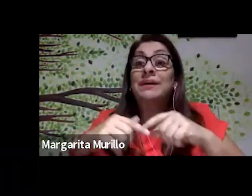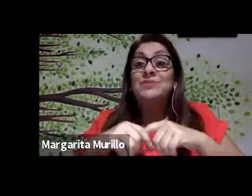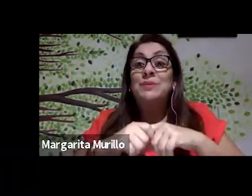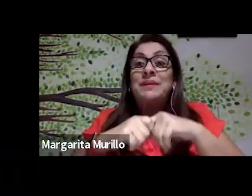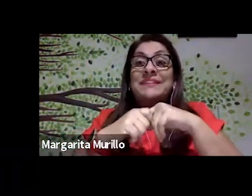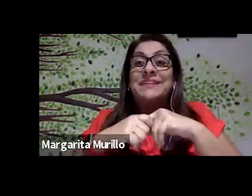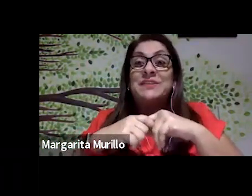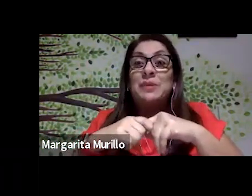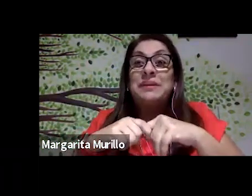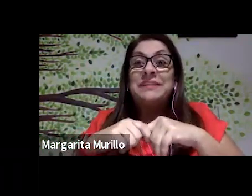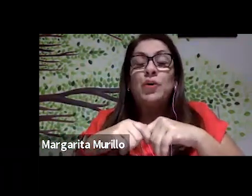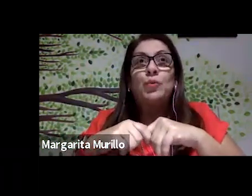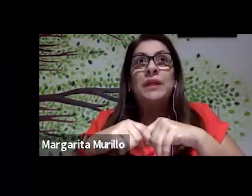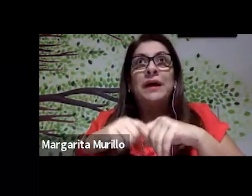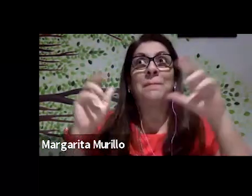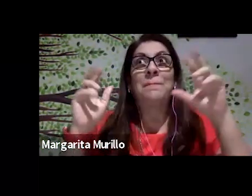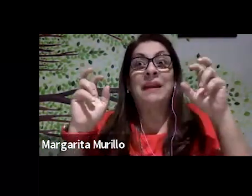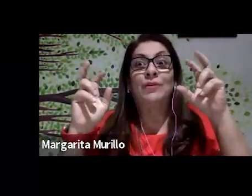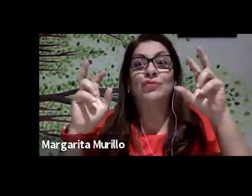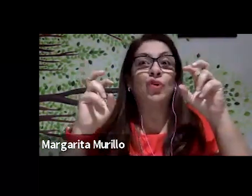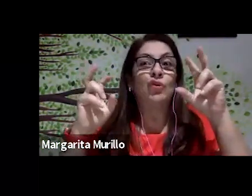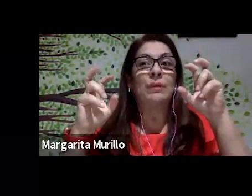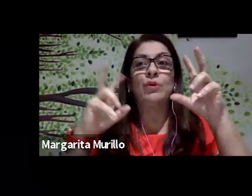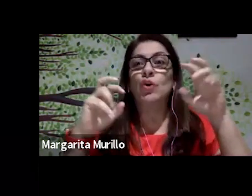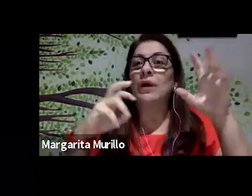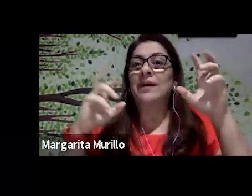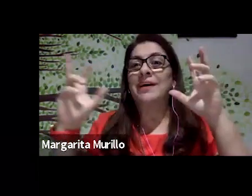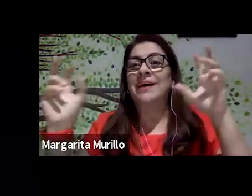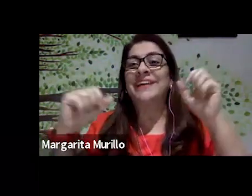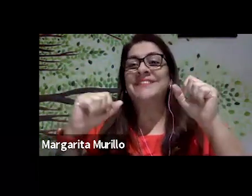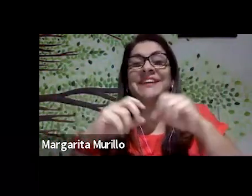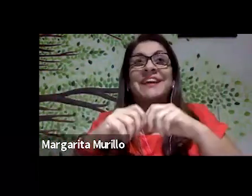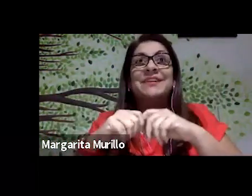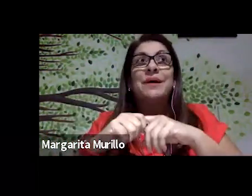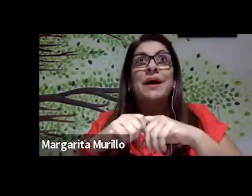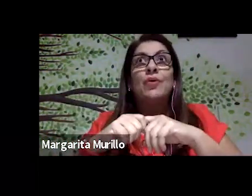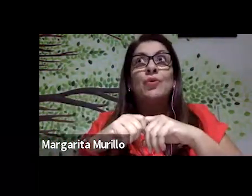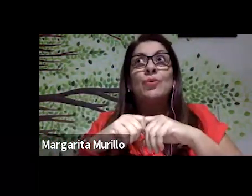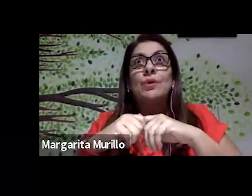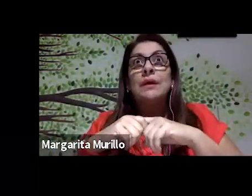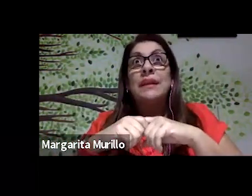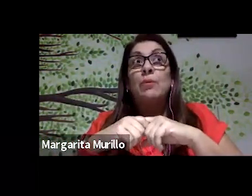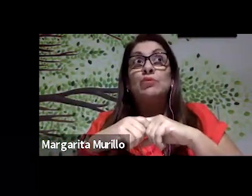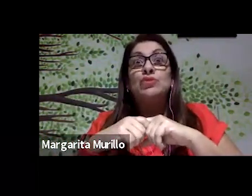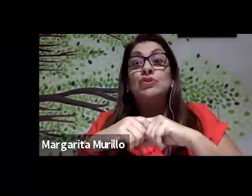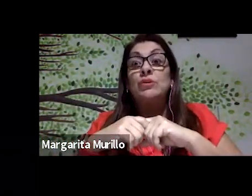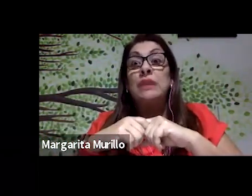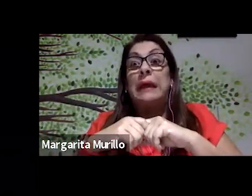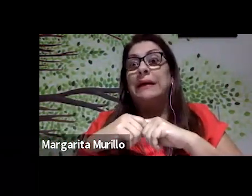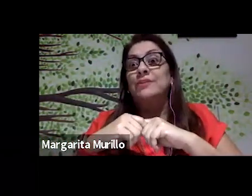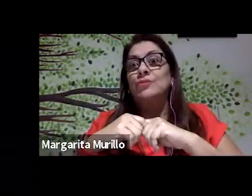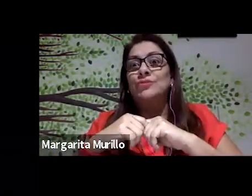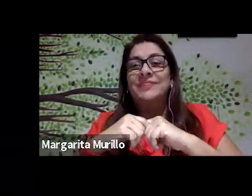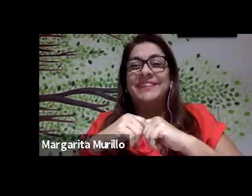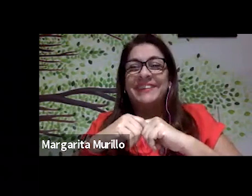ahora lo hablaba casualmente con una paleontóloga bióloga este que ha trabajado la evolución de